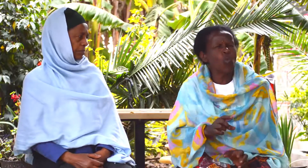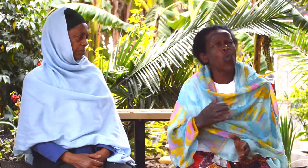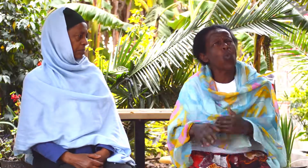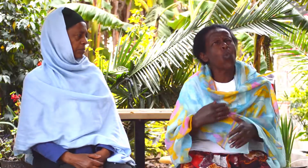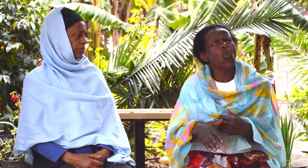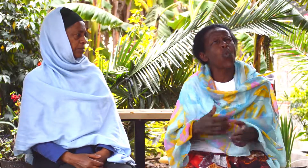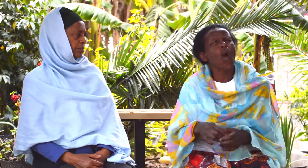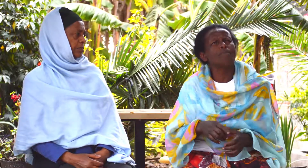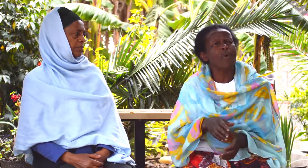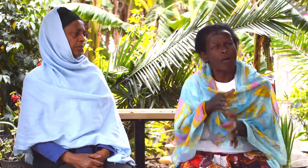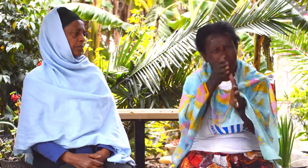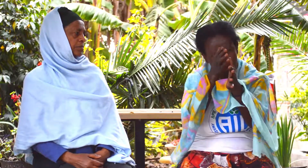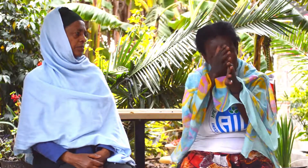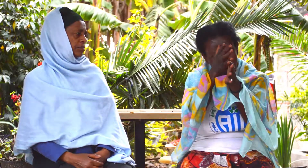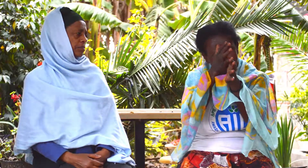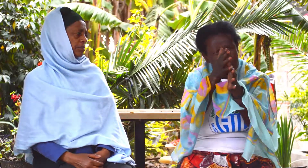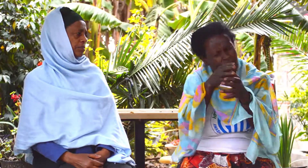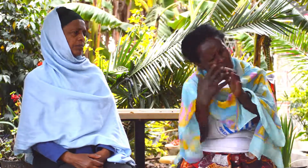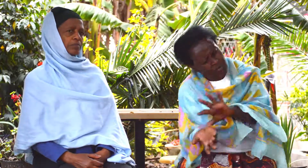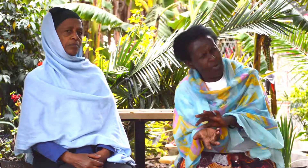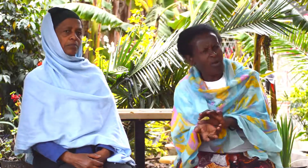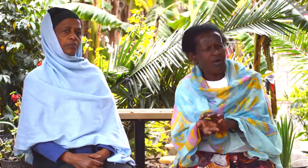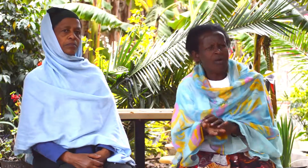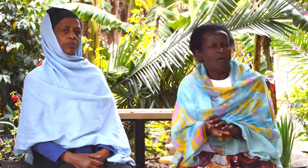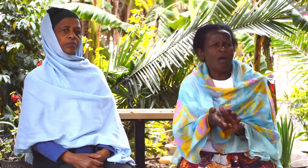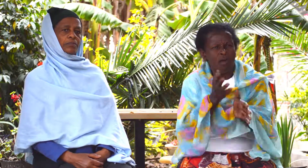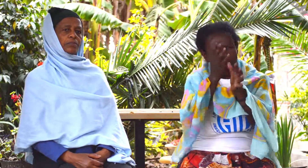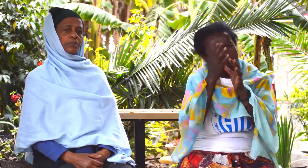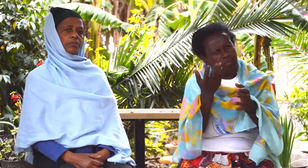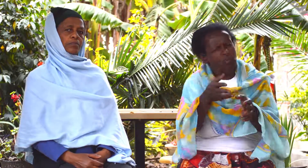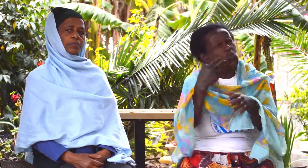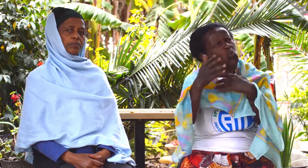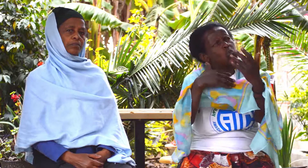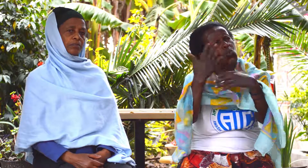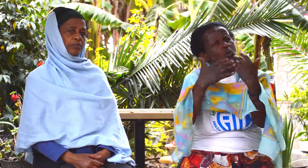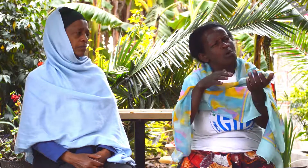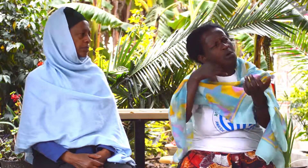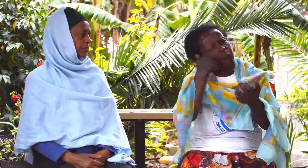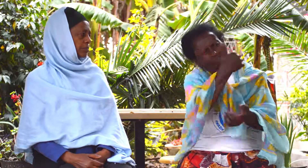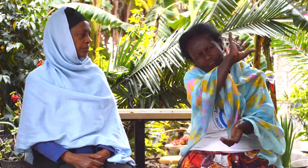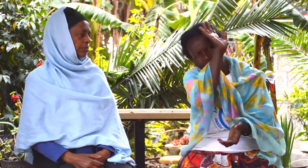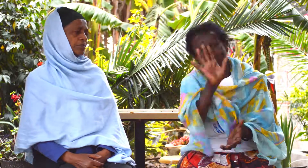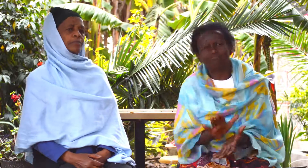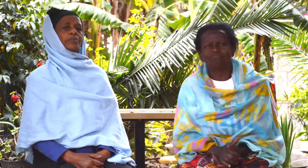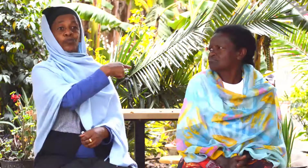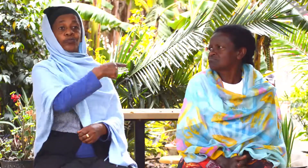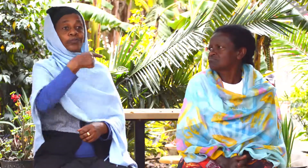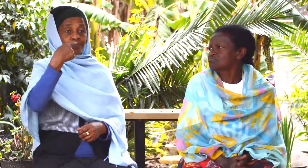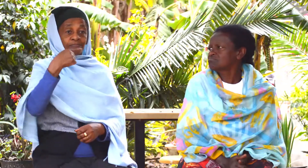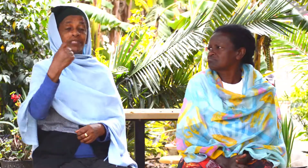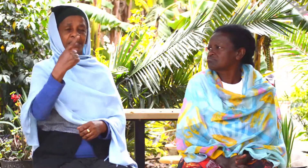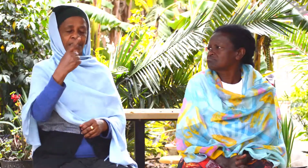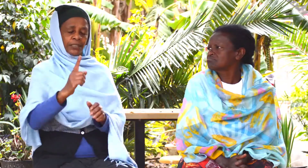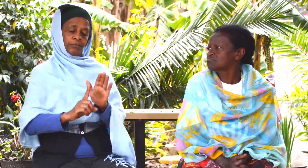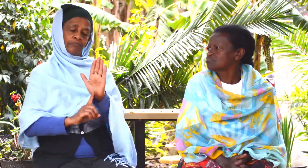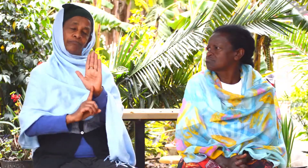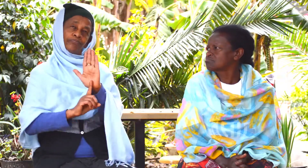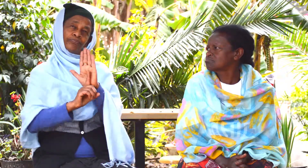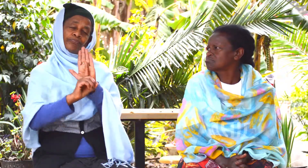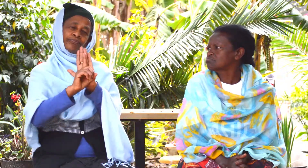በጣም ረጅም ጊዜ It has been a very long time now, and my grandmother is dead. She didn't know